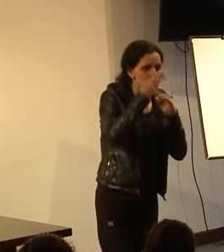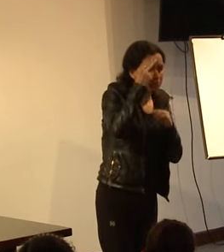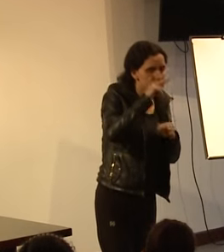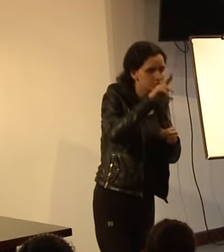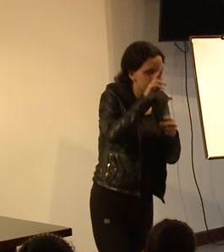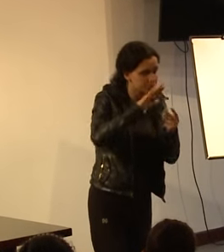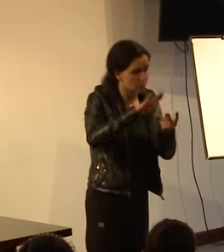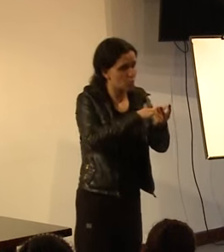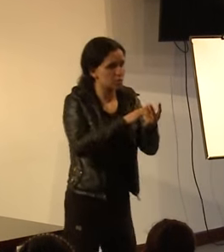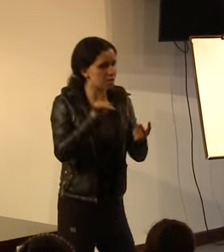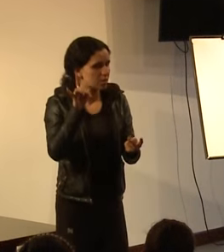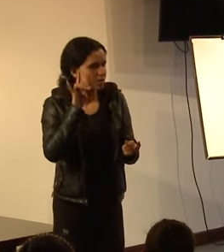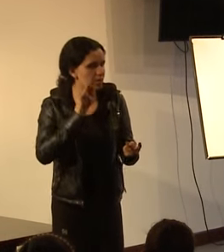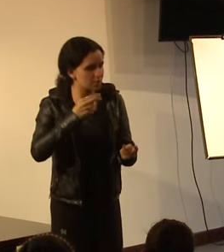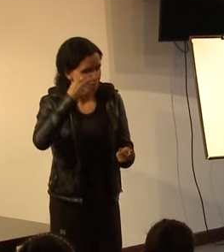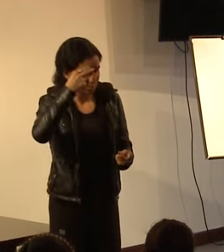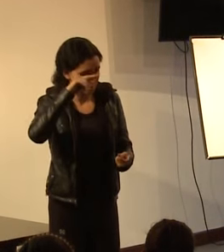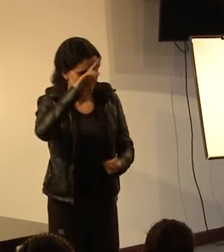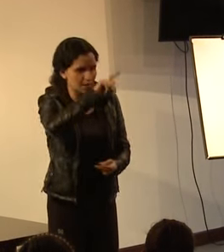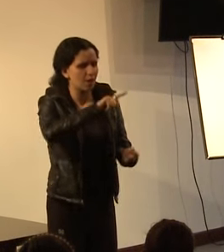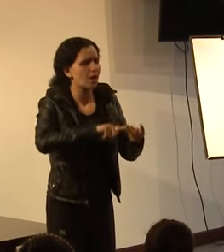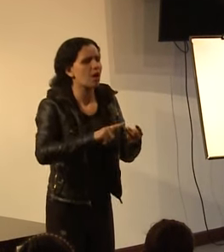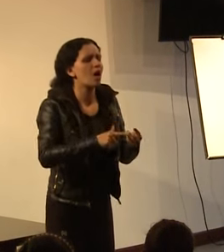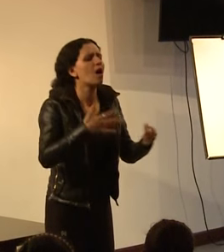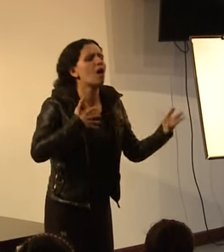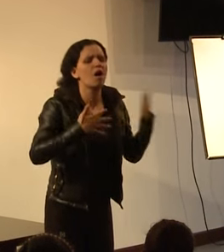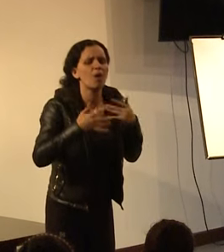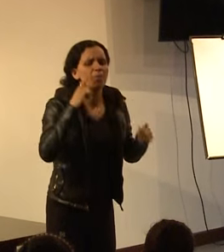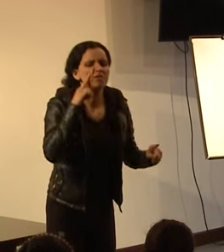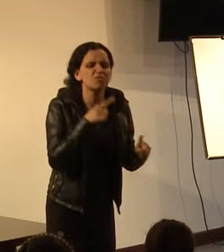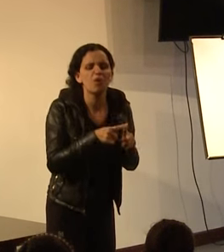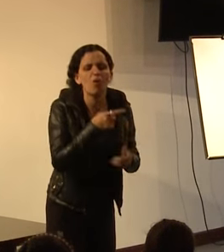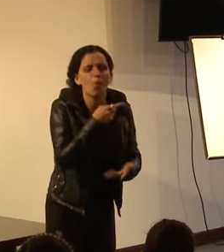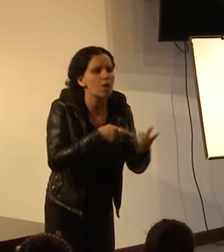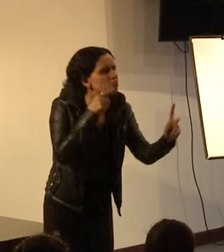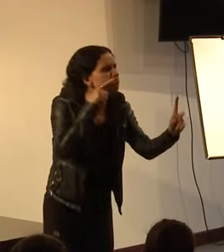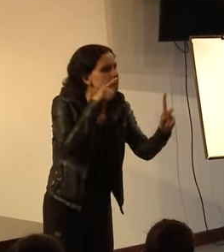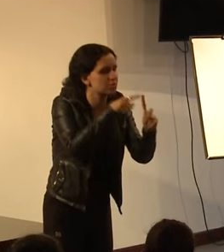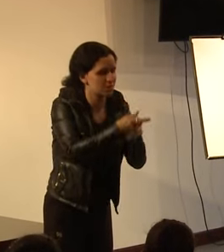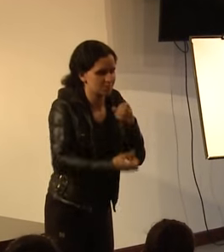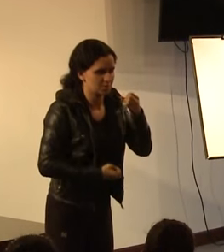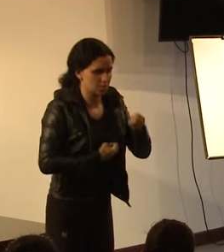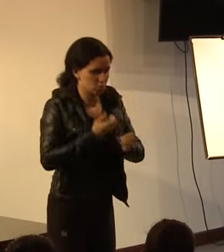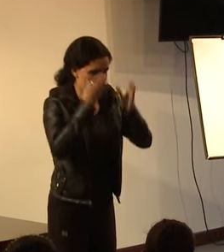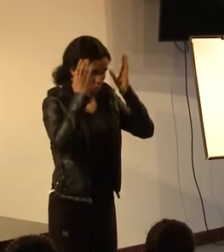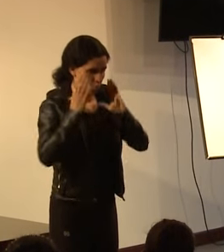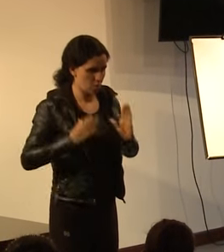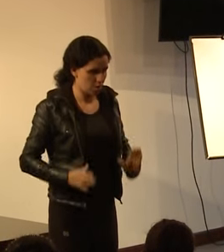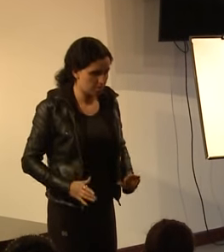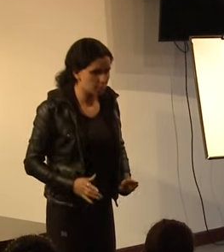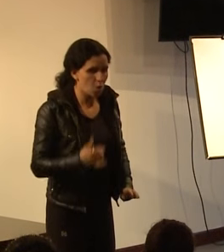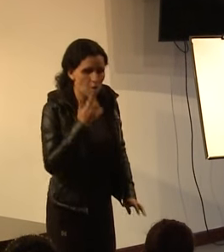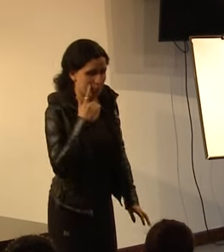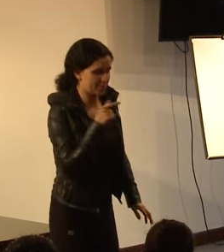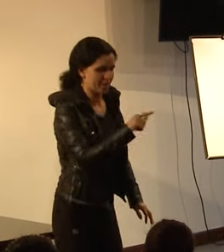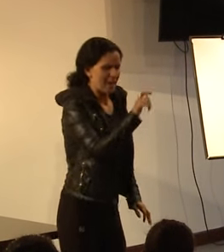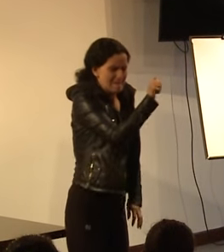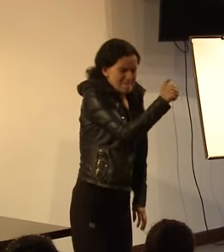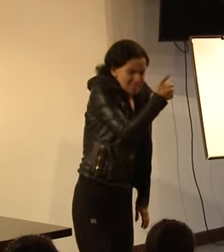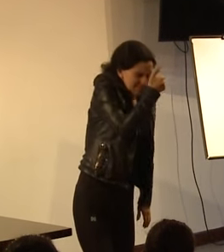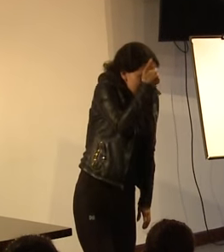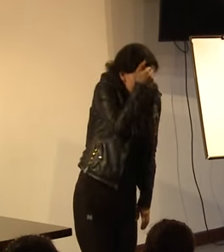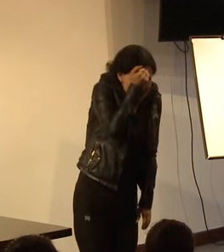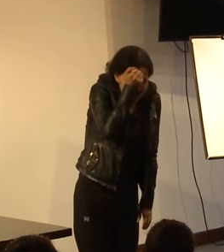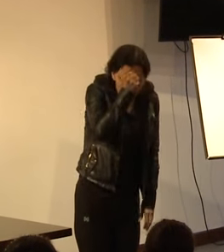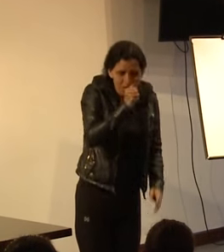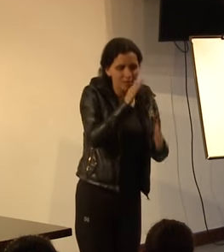Dilo. Total, o sea, y eso tiene que ver con una cosa que es fundamental. Fíjense que, ¿cuál es la materia prima de un pintor? ¿Qué utiliza? ¿Cuál es la